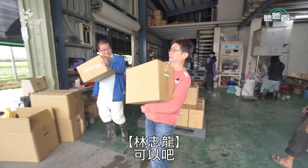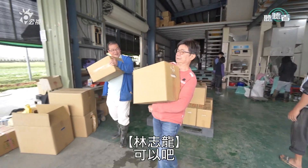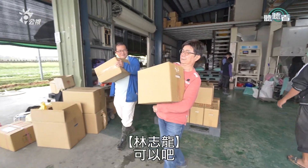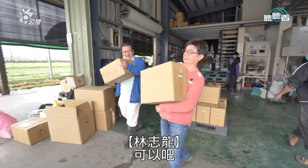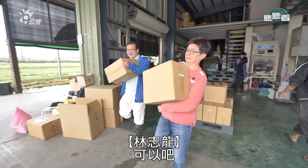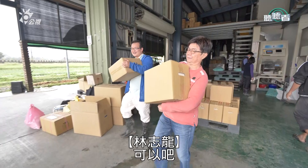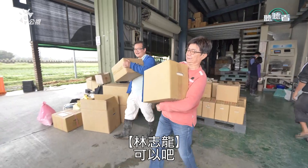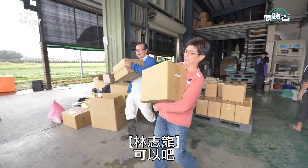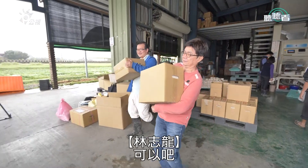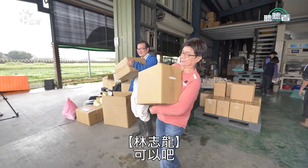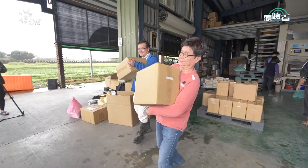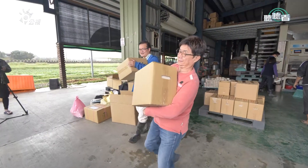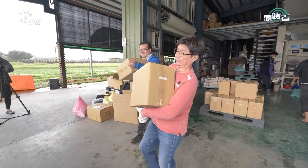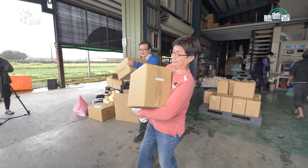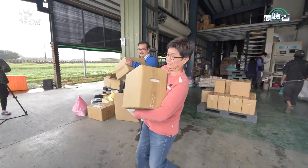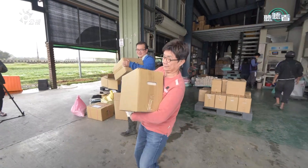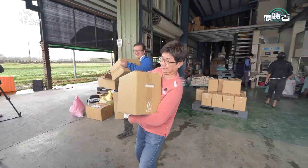可以吧？